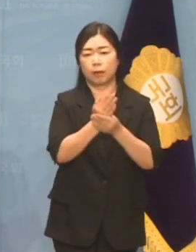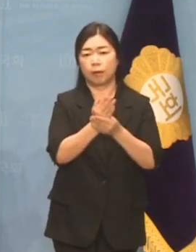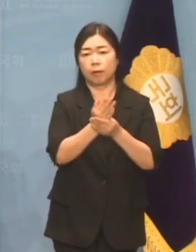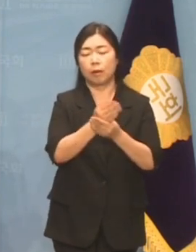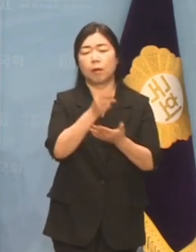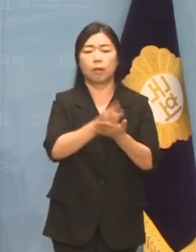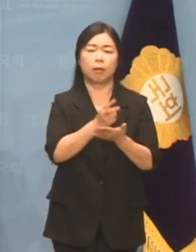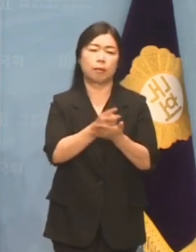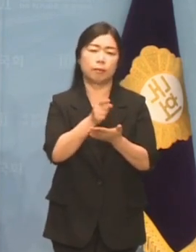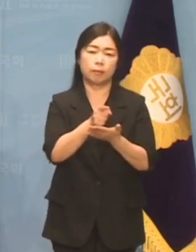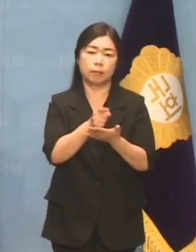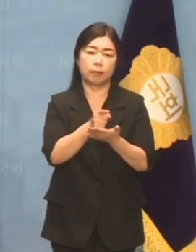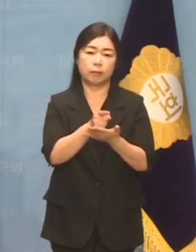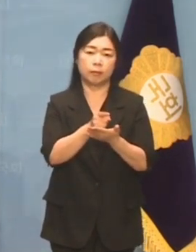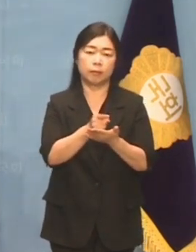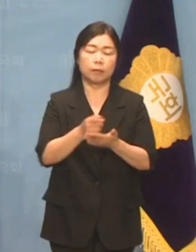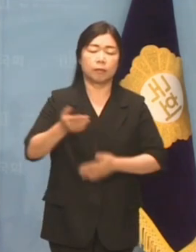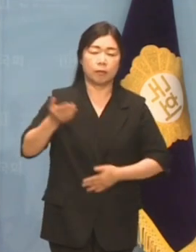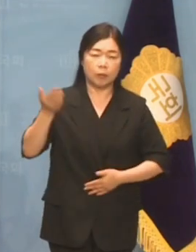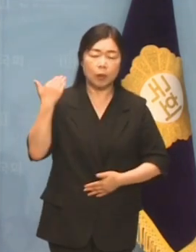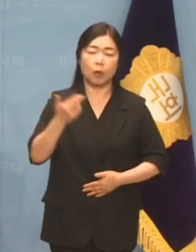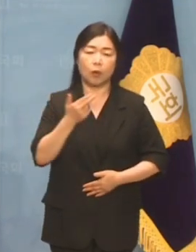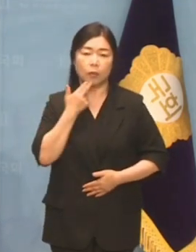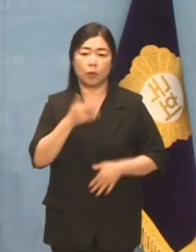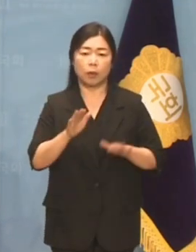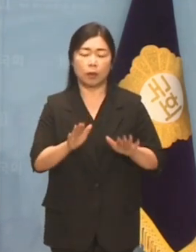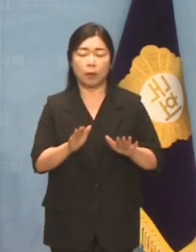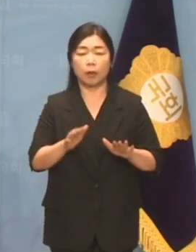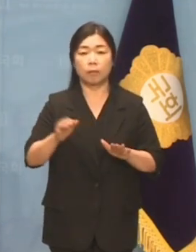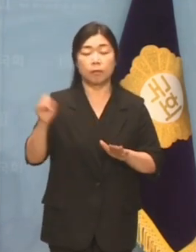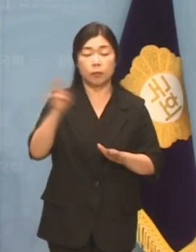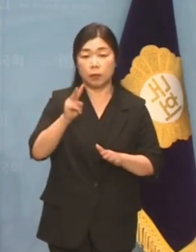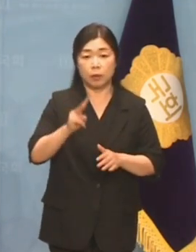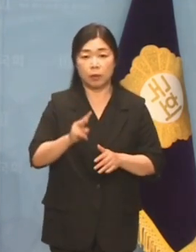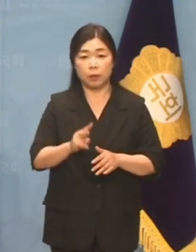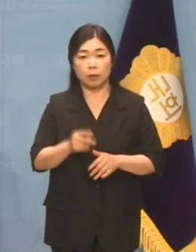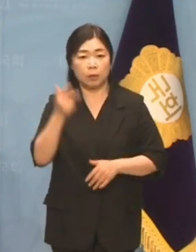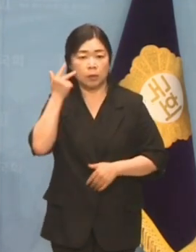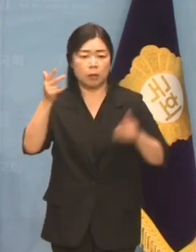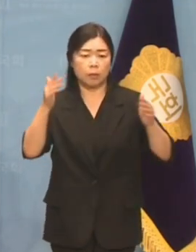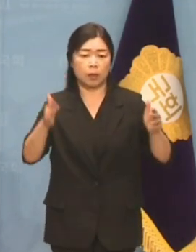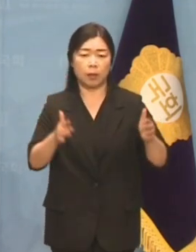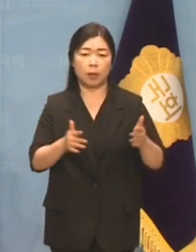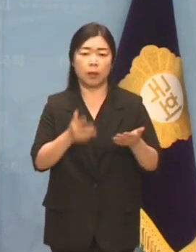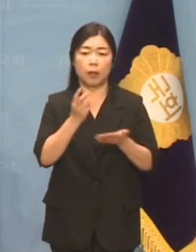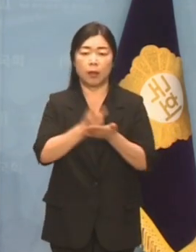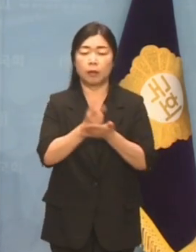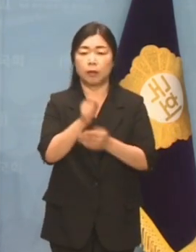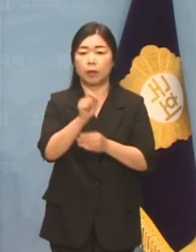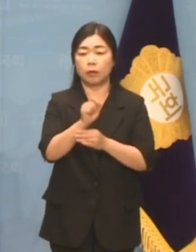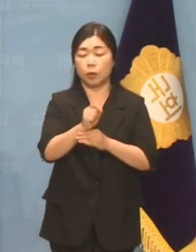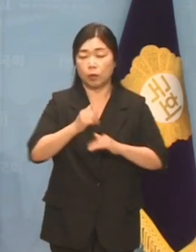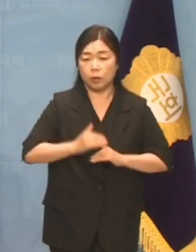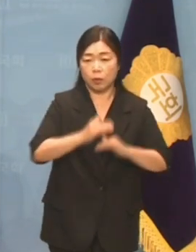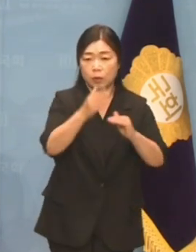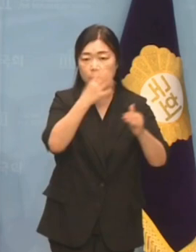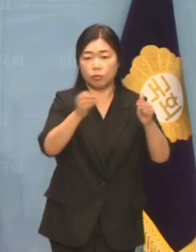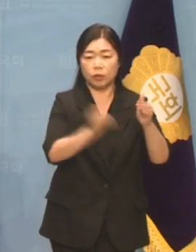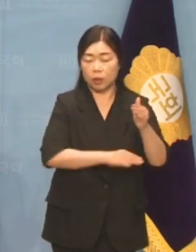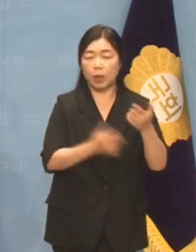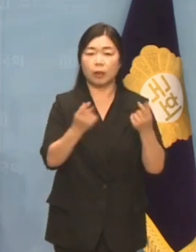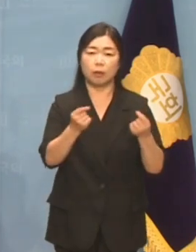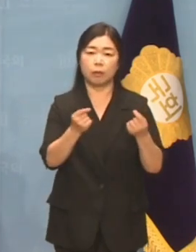입법 예고 기간을 전례 없이 10일로 단축 시행해 행정절차법을 무시했다는 법적 절차적